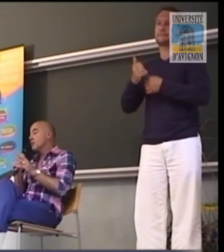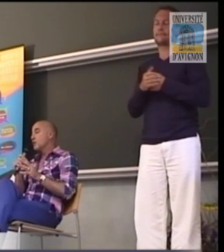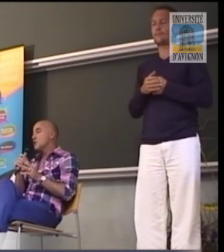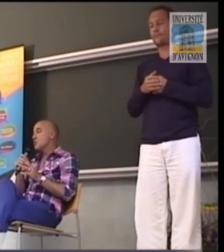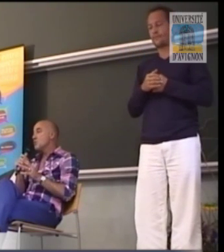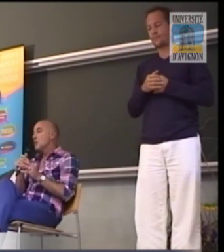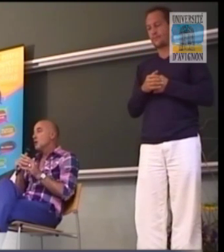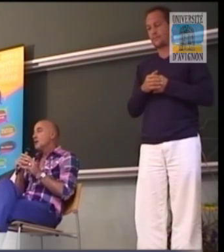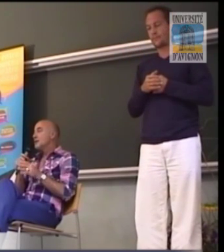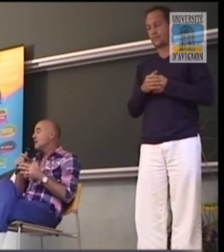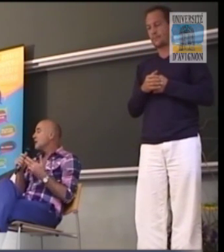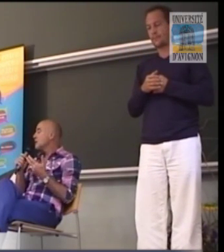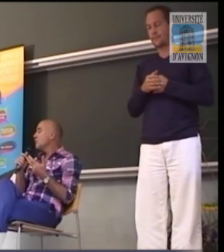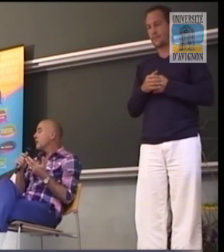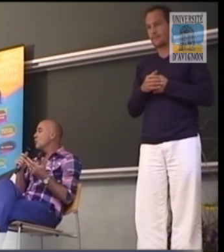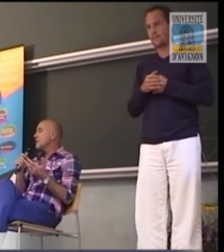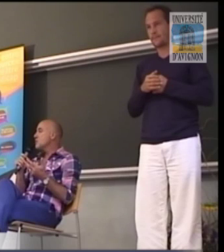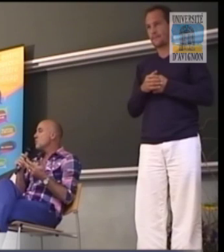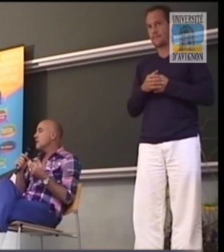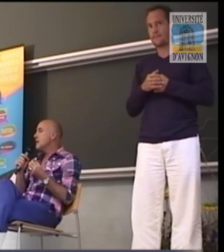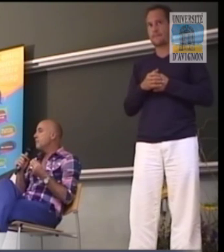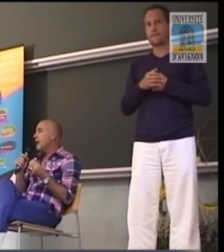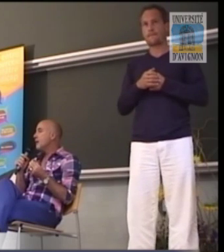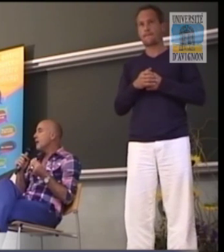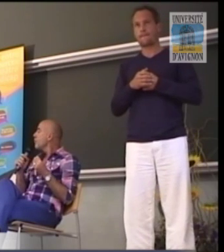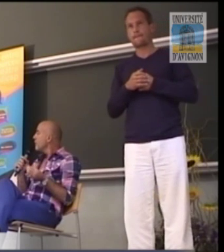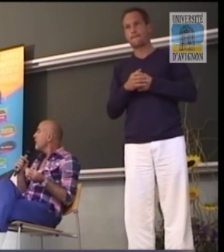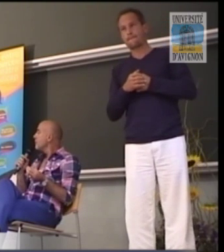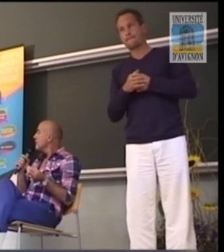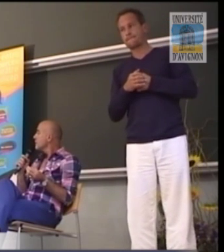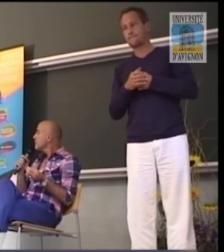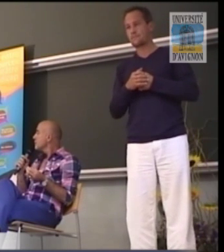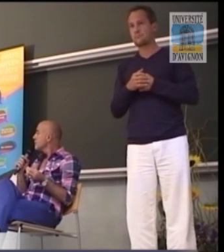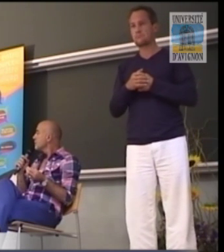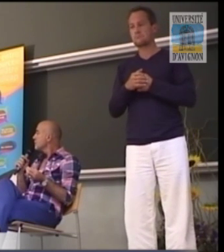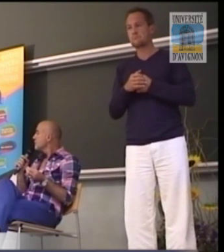répondre à votre question, c'est une préoccupation qui n'est pas un problème.